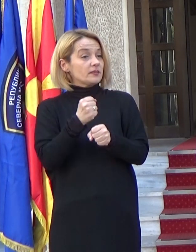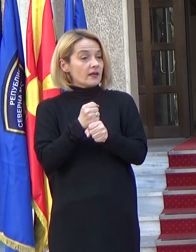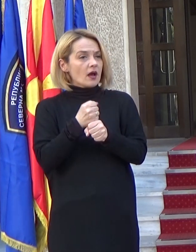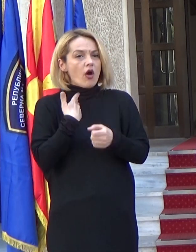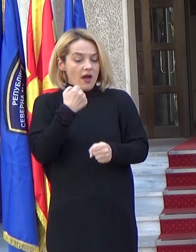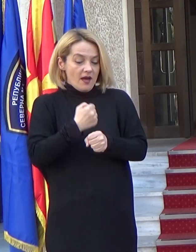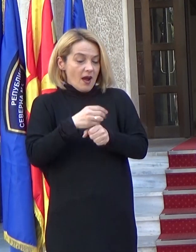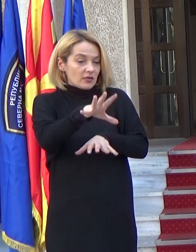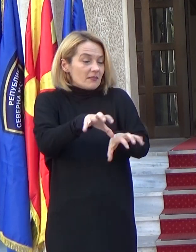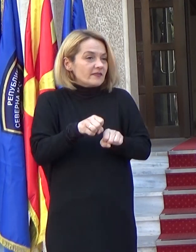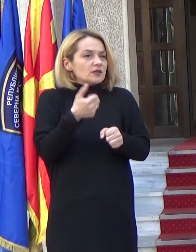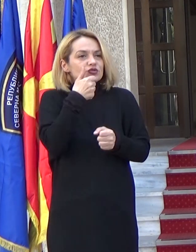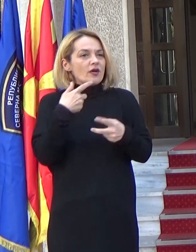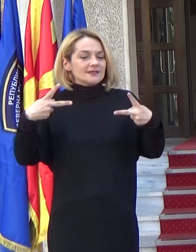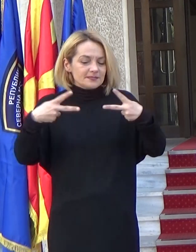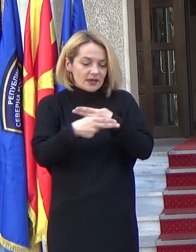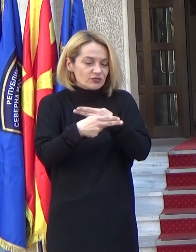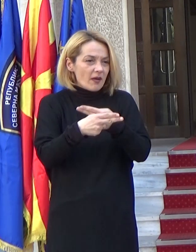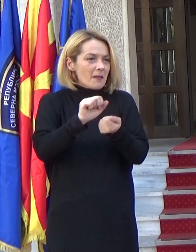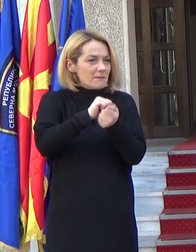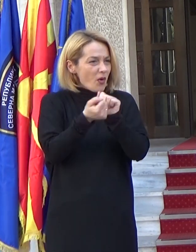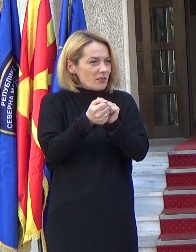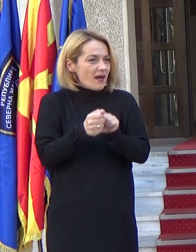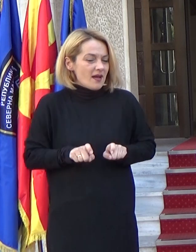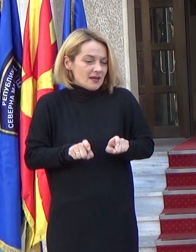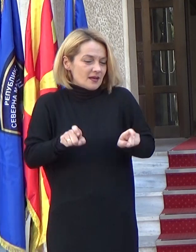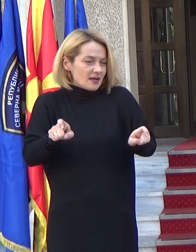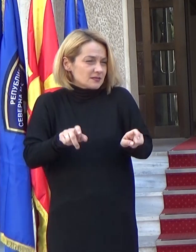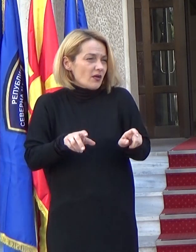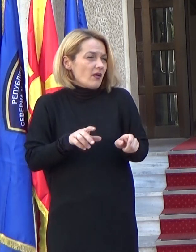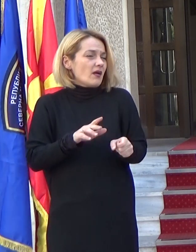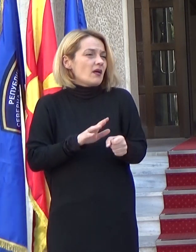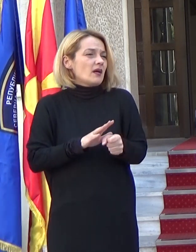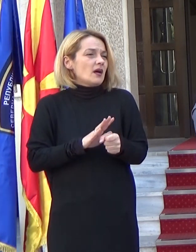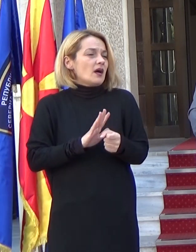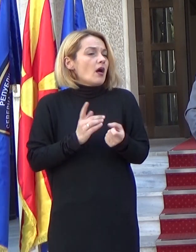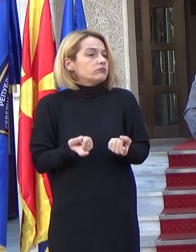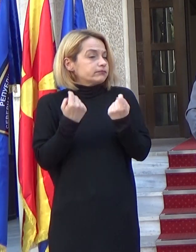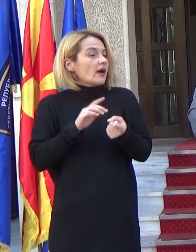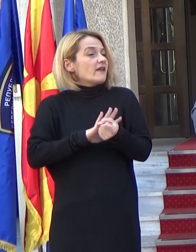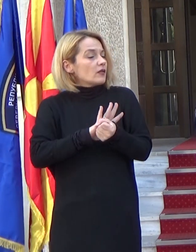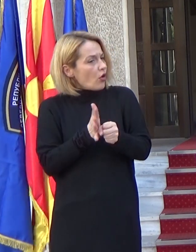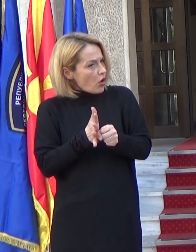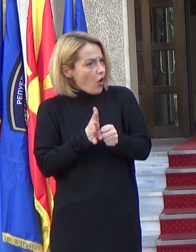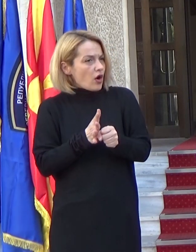ги преземе во насока на справување со пандемијата предизвикана од вирусот